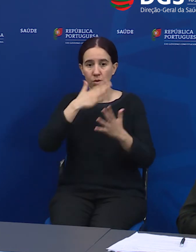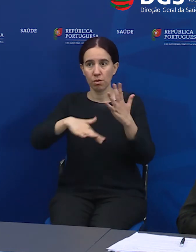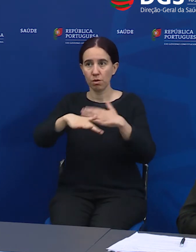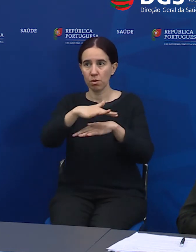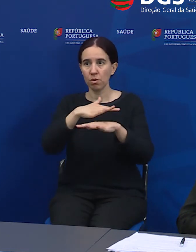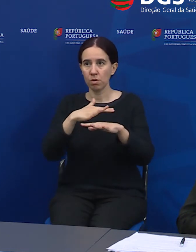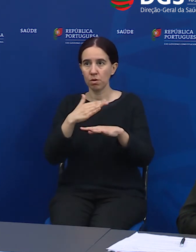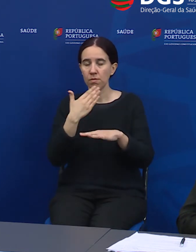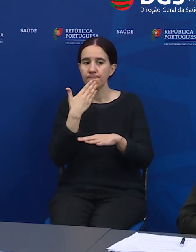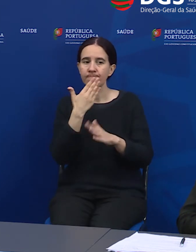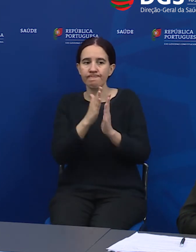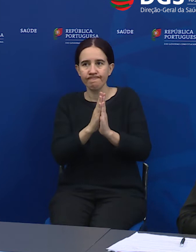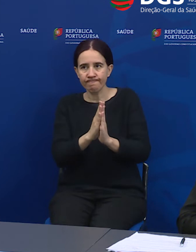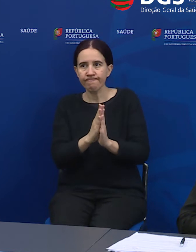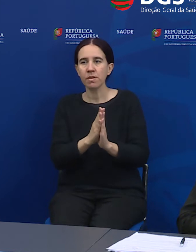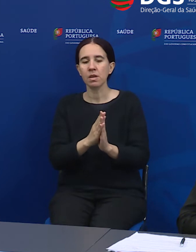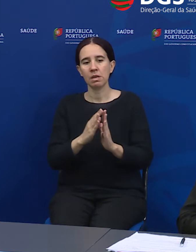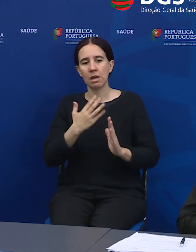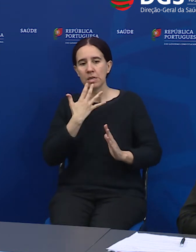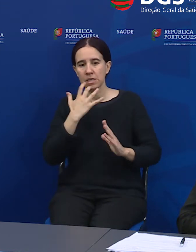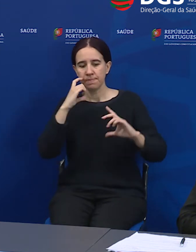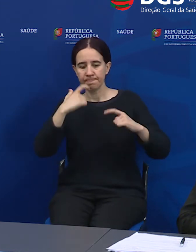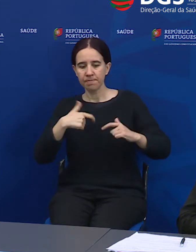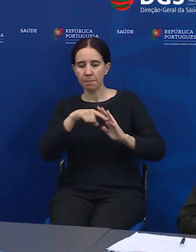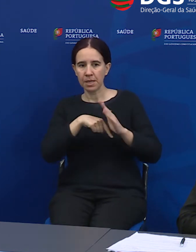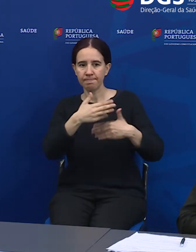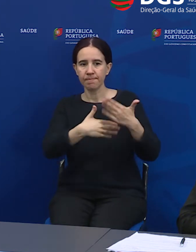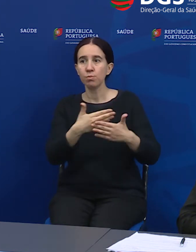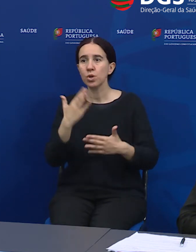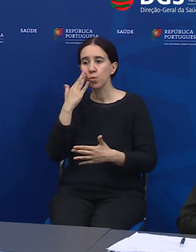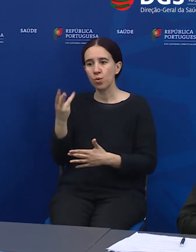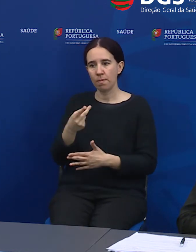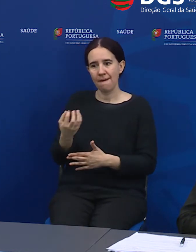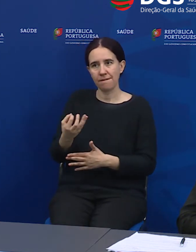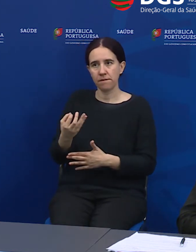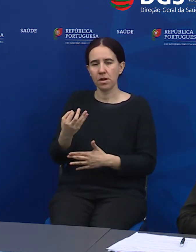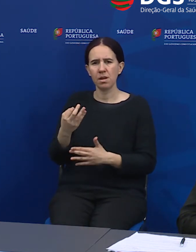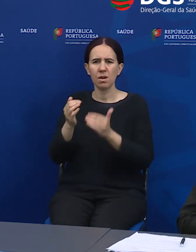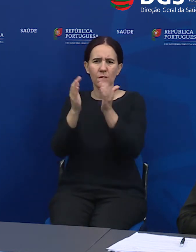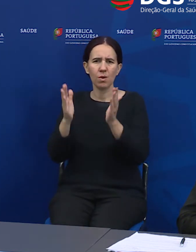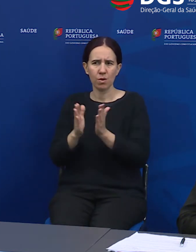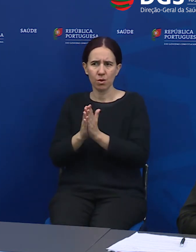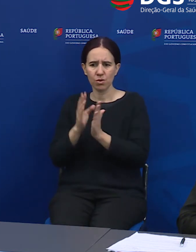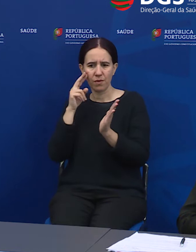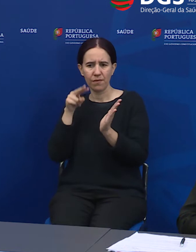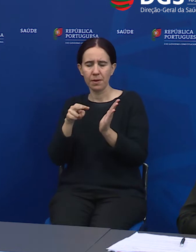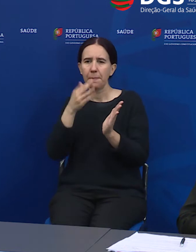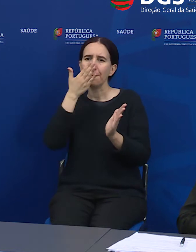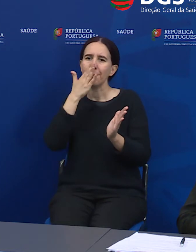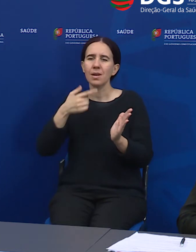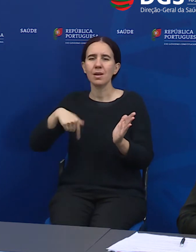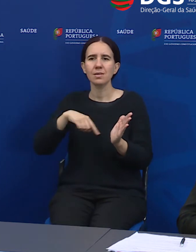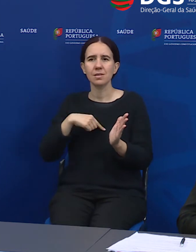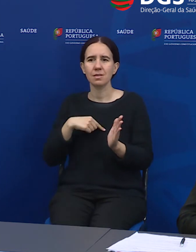que mantivesse as medidas de contenção porque os números são de facto como toda a gente está a ver parece que